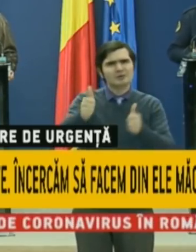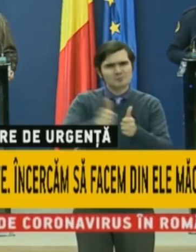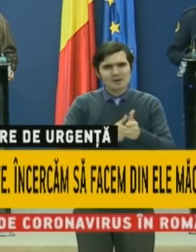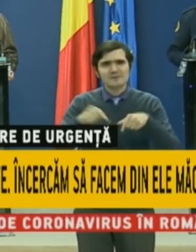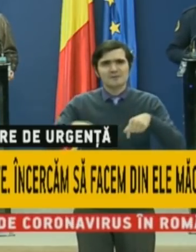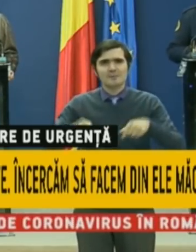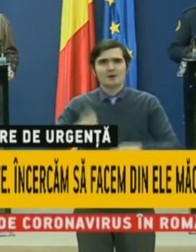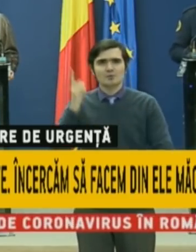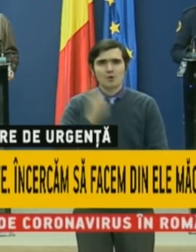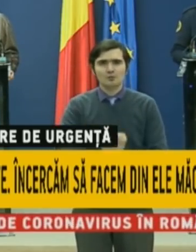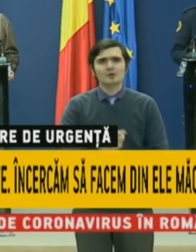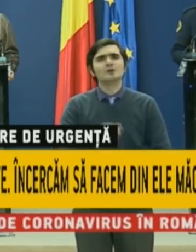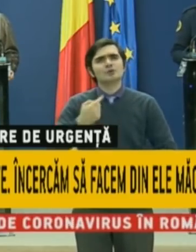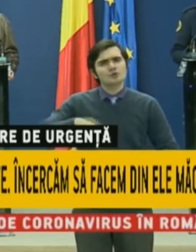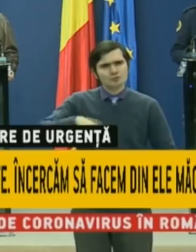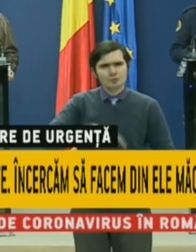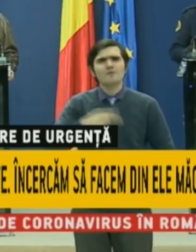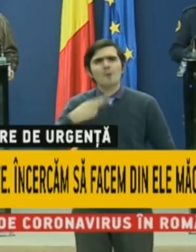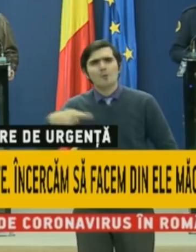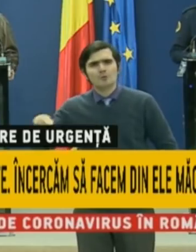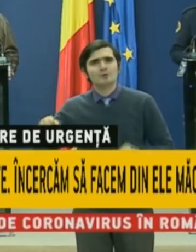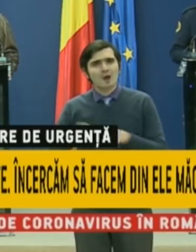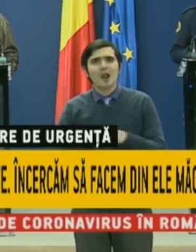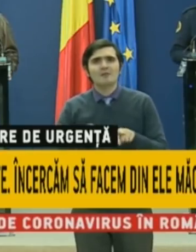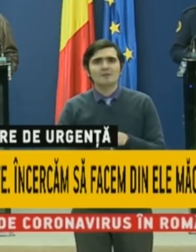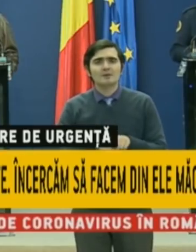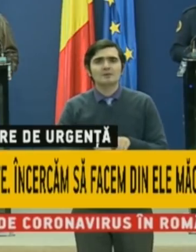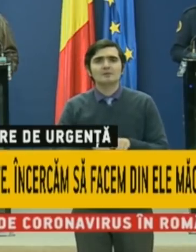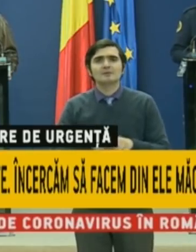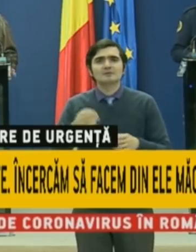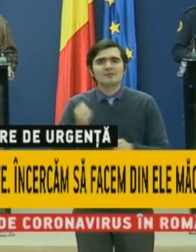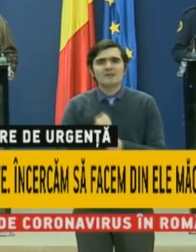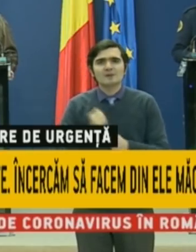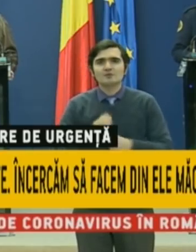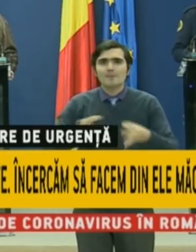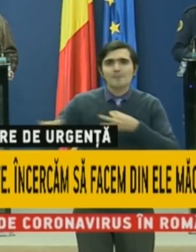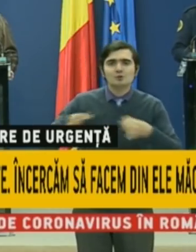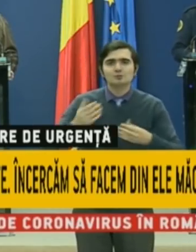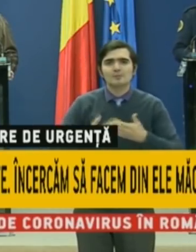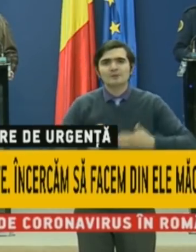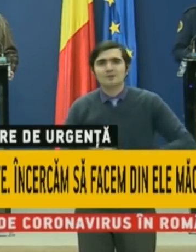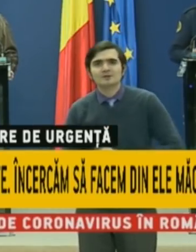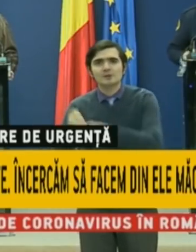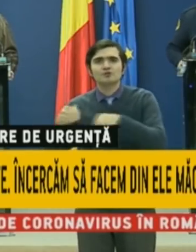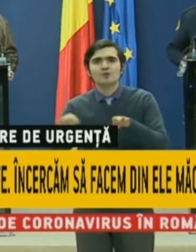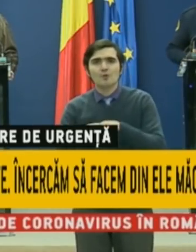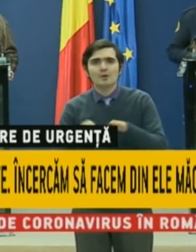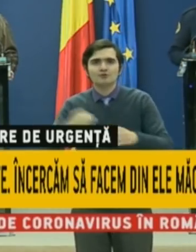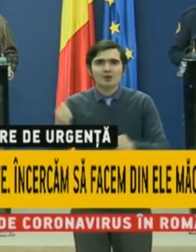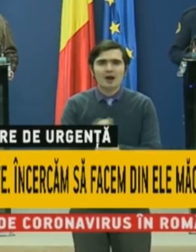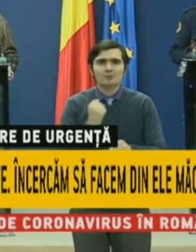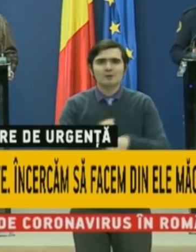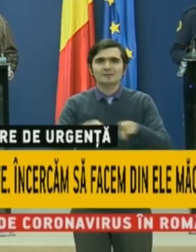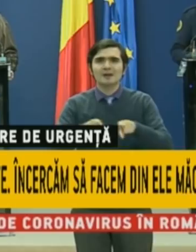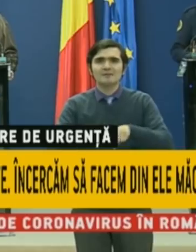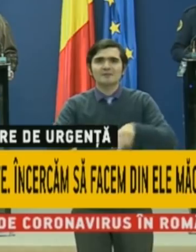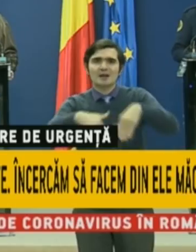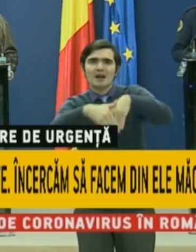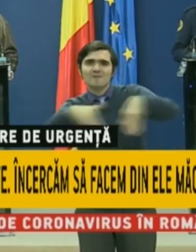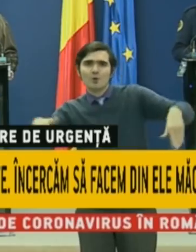cadrul ordonanței, dar vom continua inclusiv cu măsurile de sprijin a colegilor care lucrează în linia de front, cum